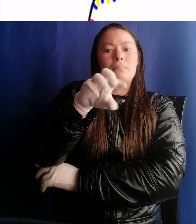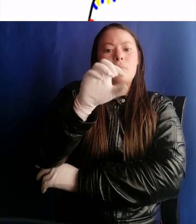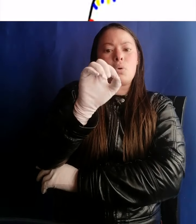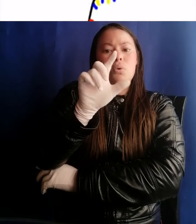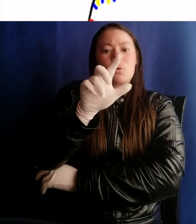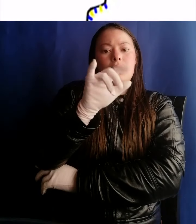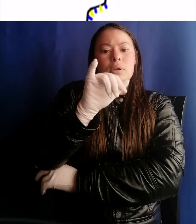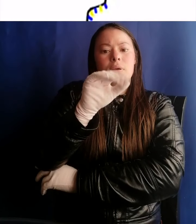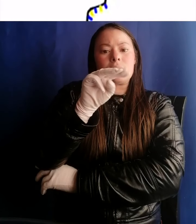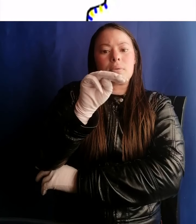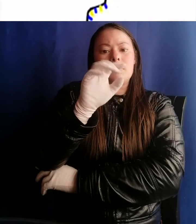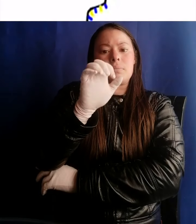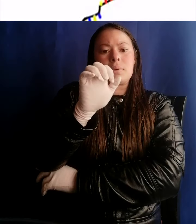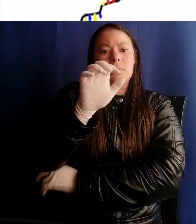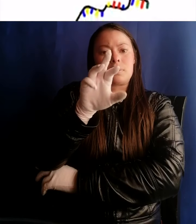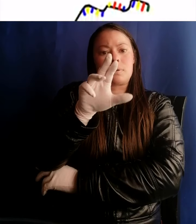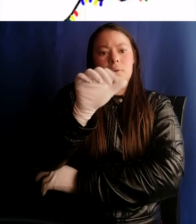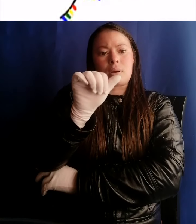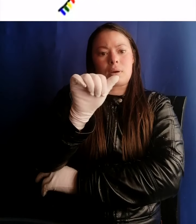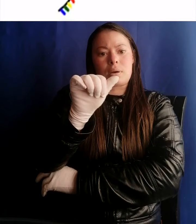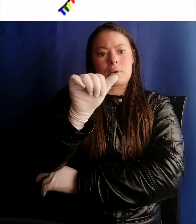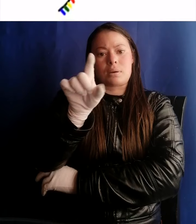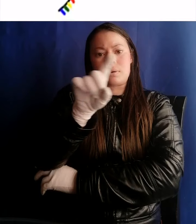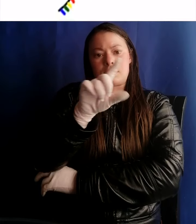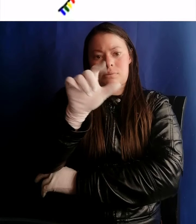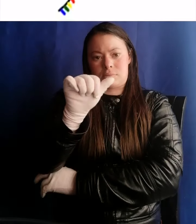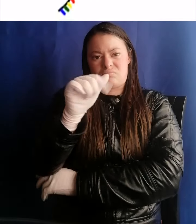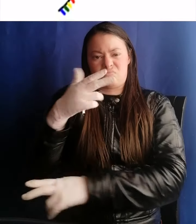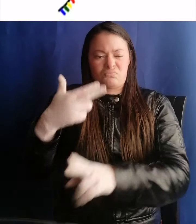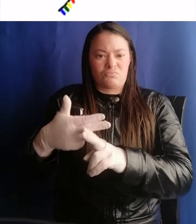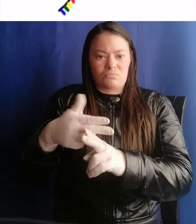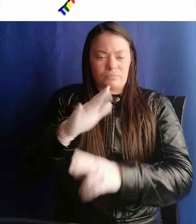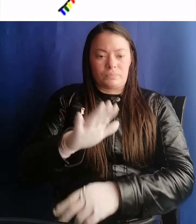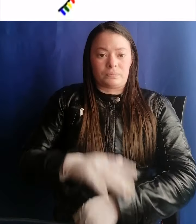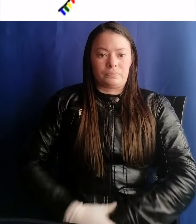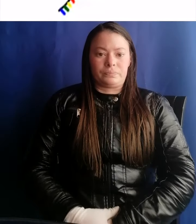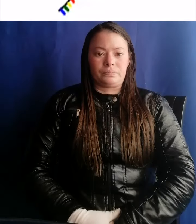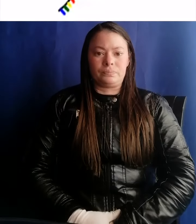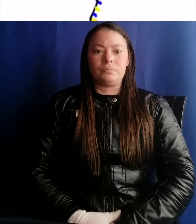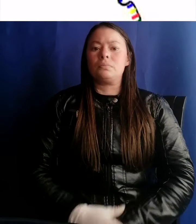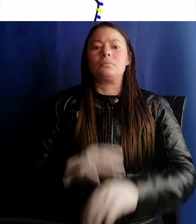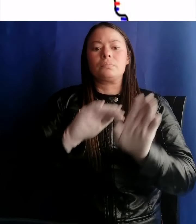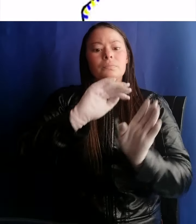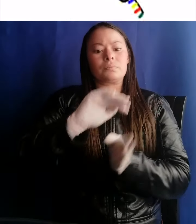la ARN polimerasa y el ARN mensajero recién formado.